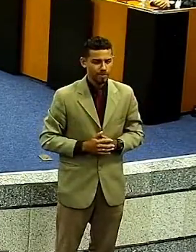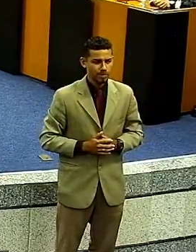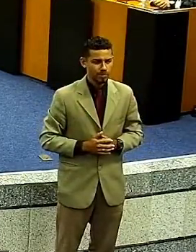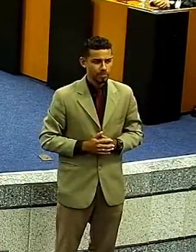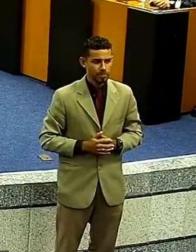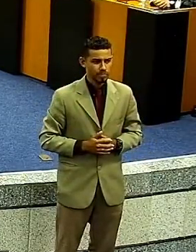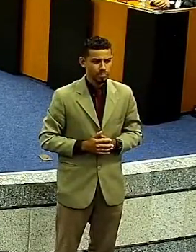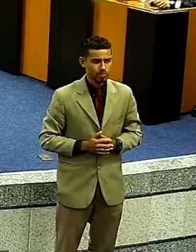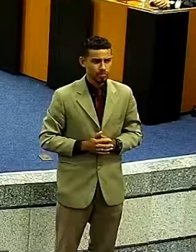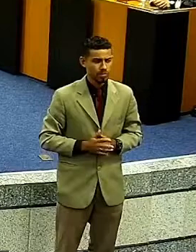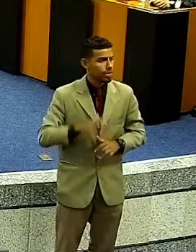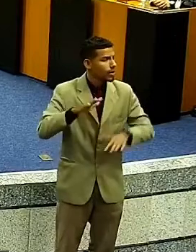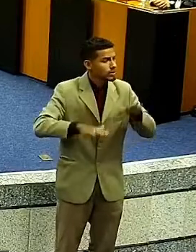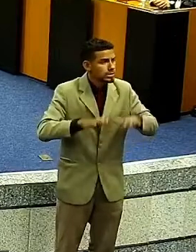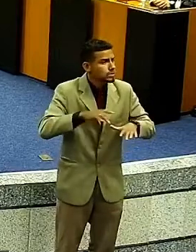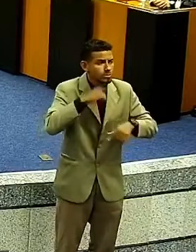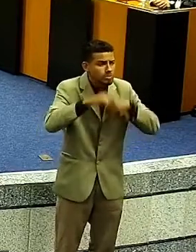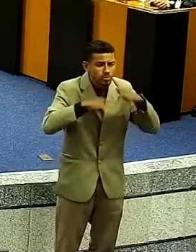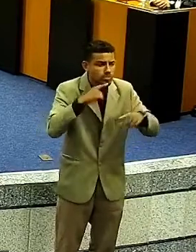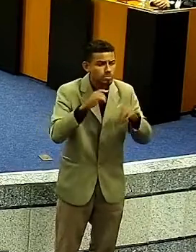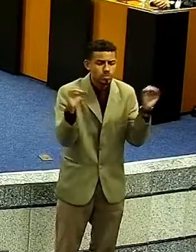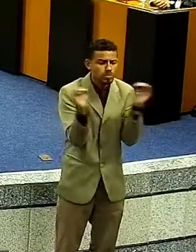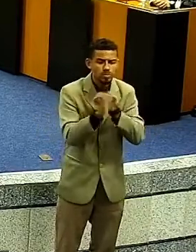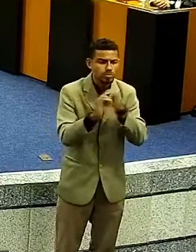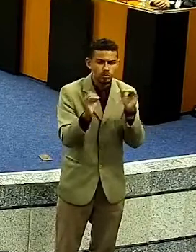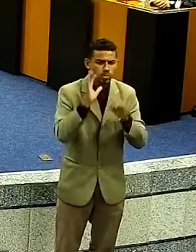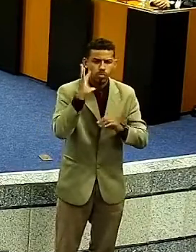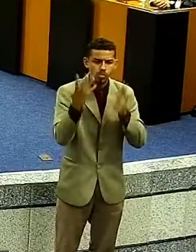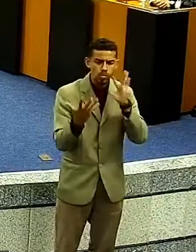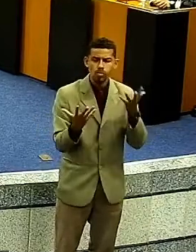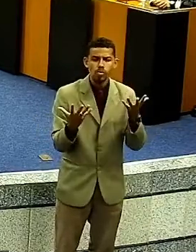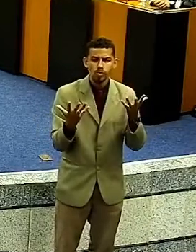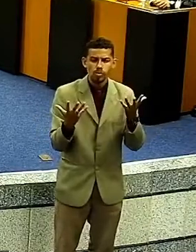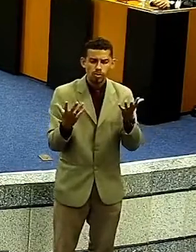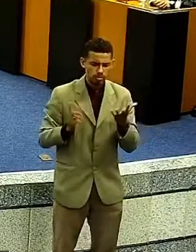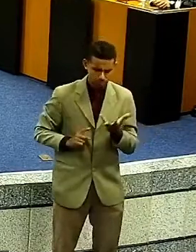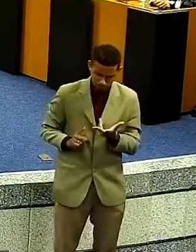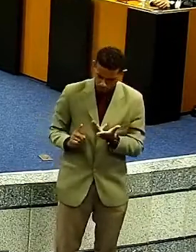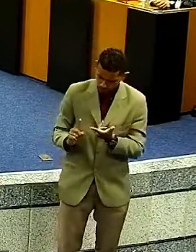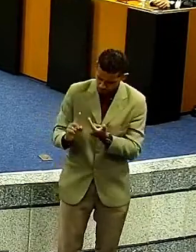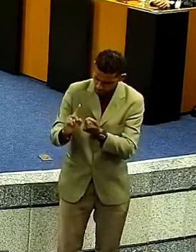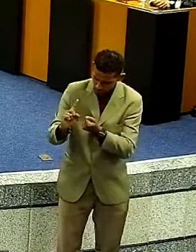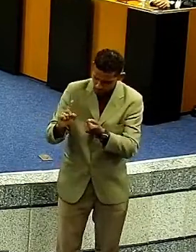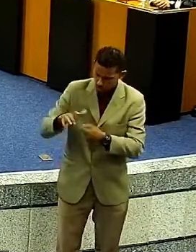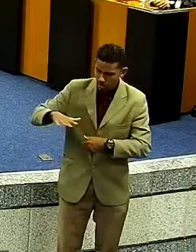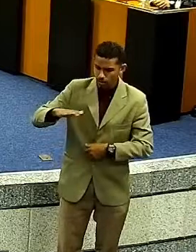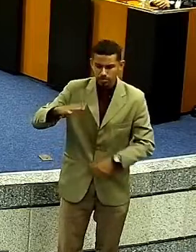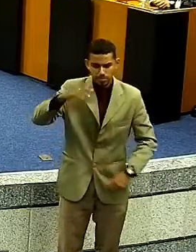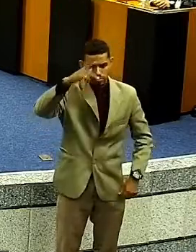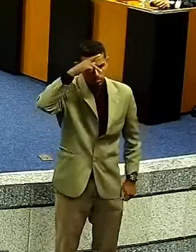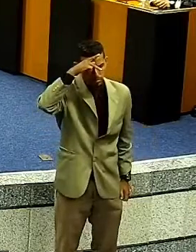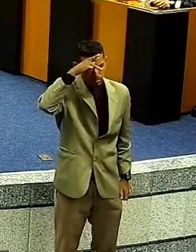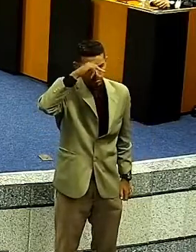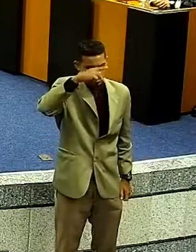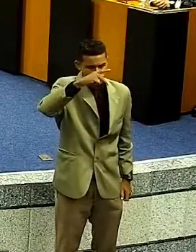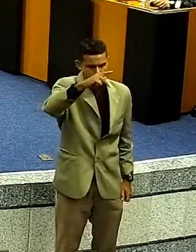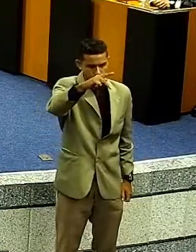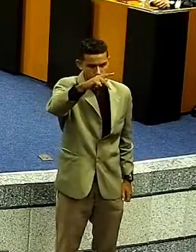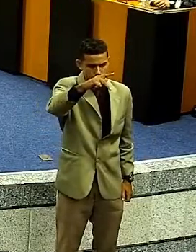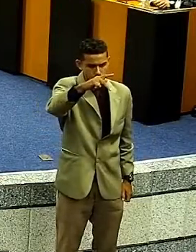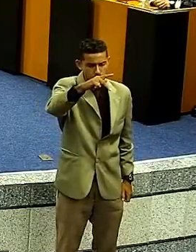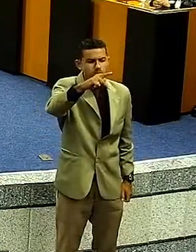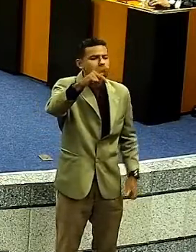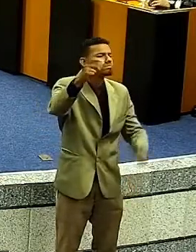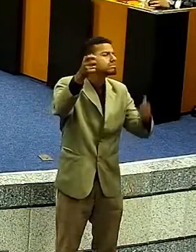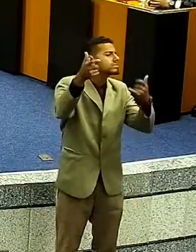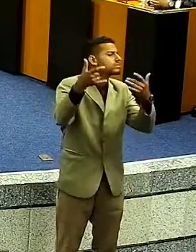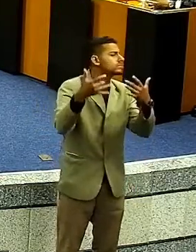as coisas quando não funcionam elas nos remetem a Platão Platão